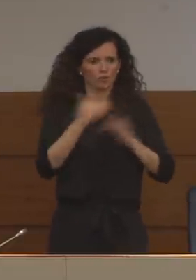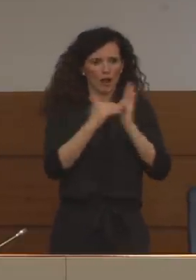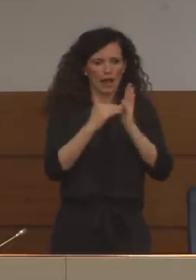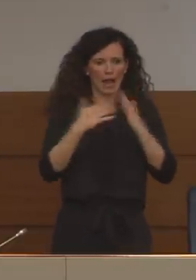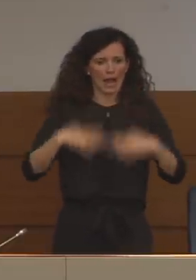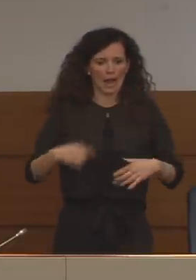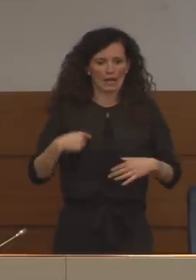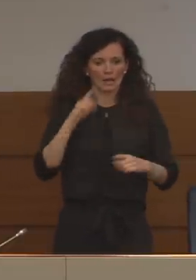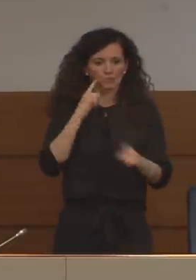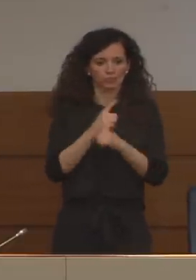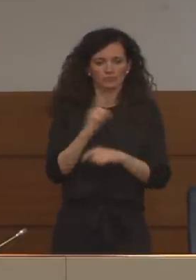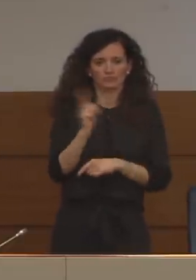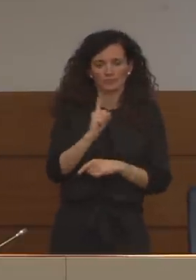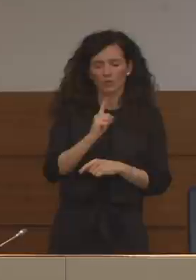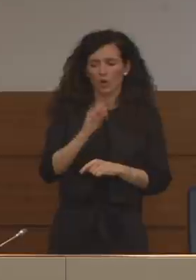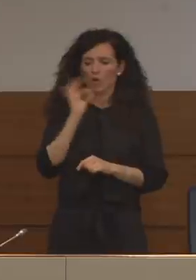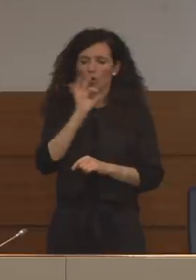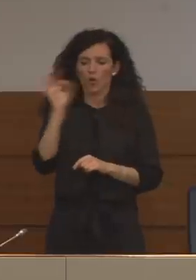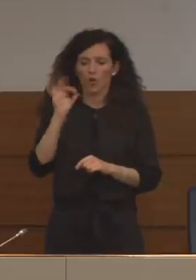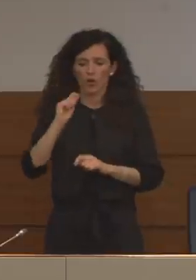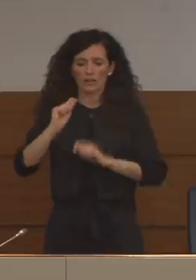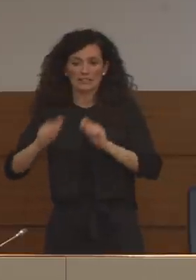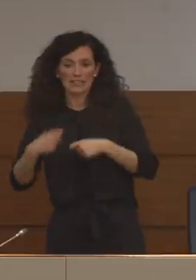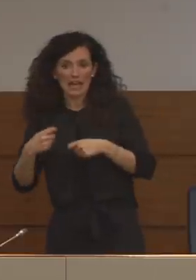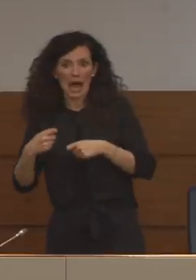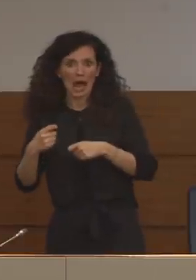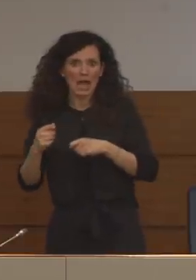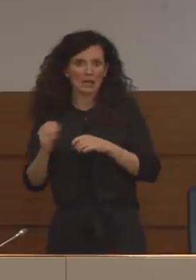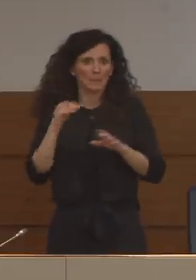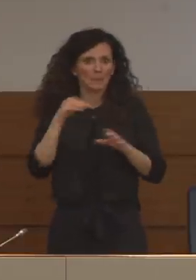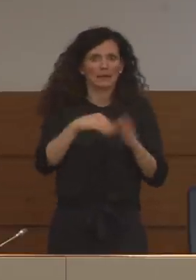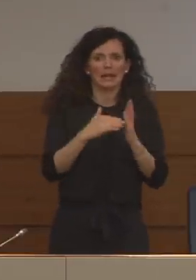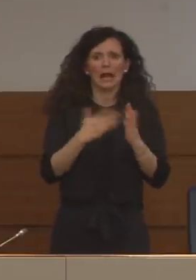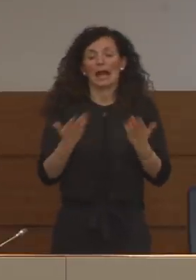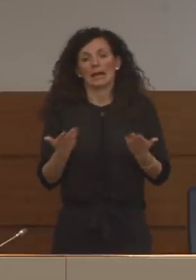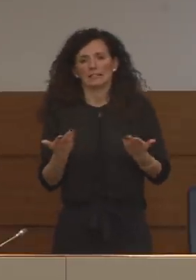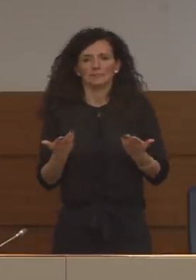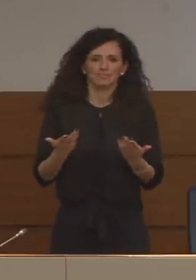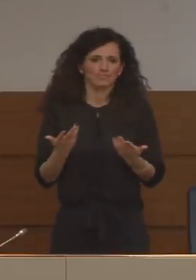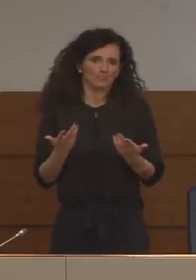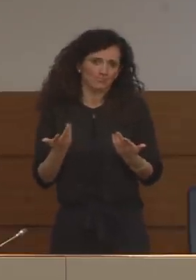scarpe tanto per dire direi che insomma ce ne corre